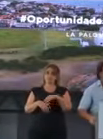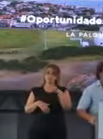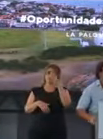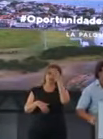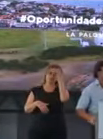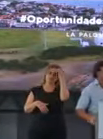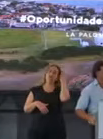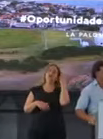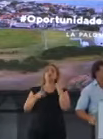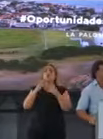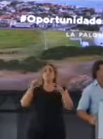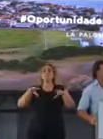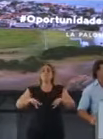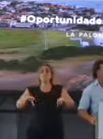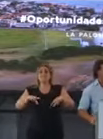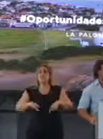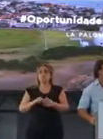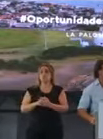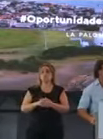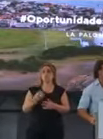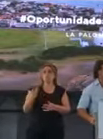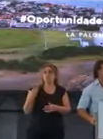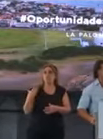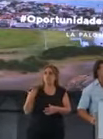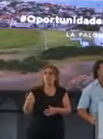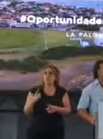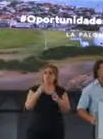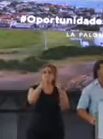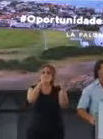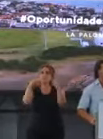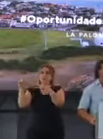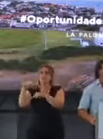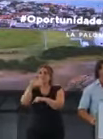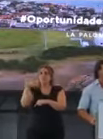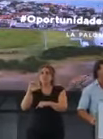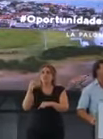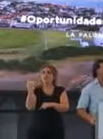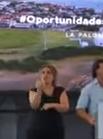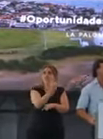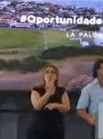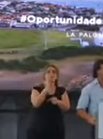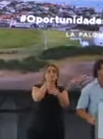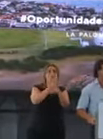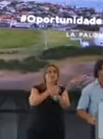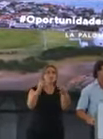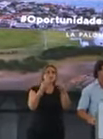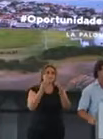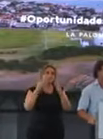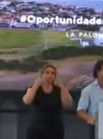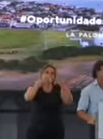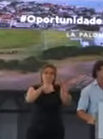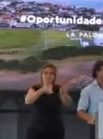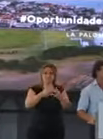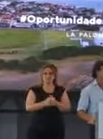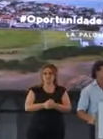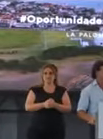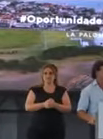Los ministros, los directores de autónomos, cada dirección va a tener un mandato expreso.